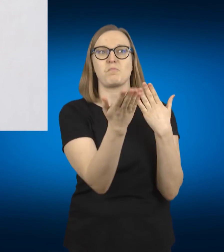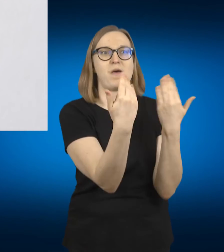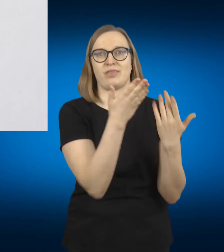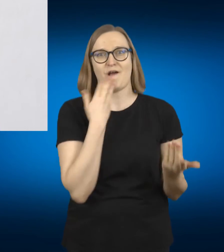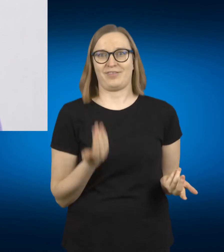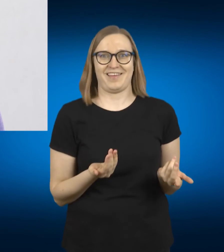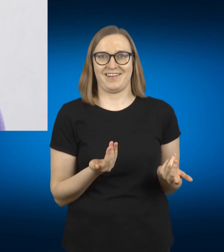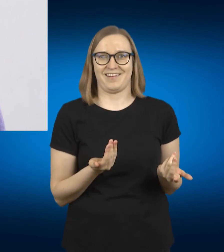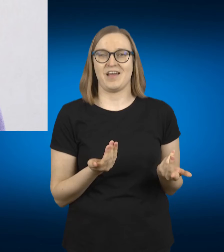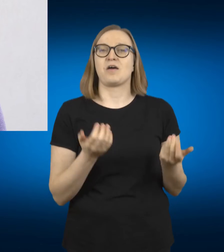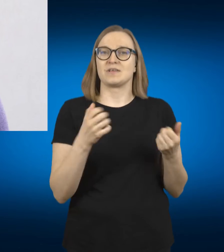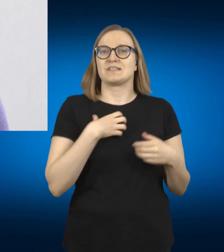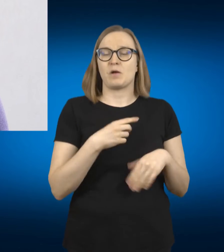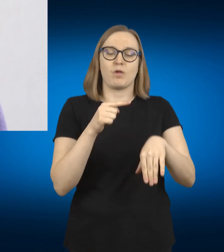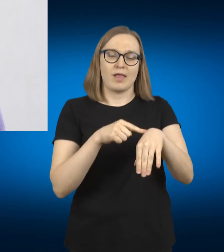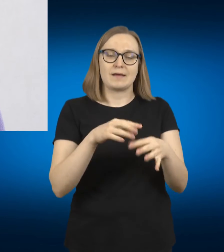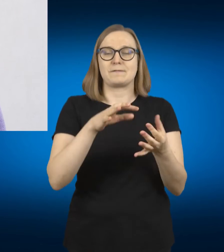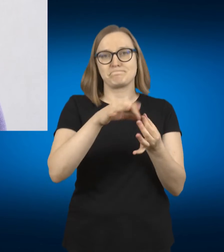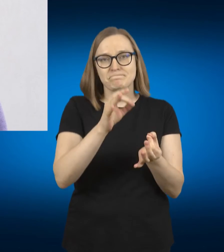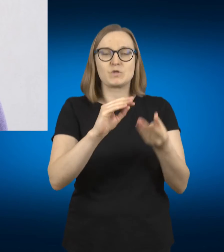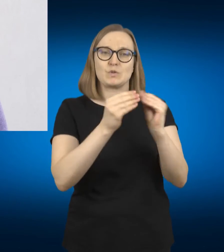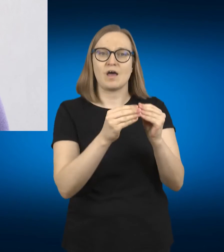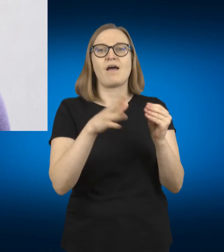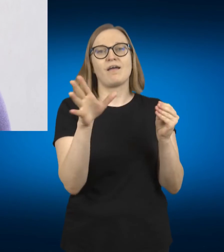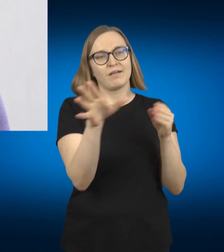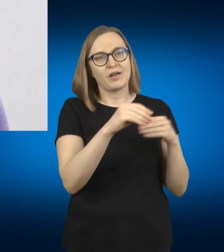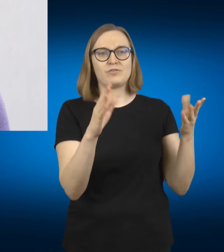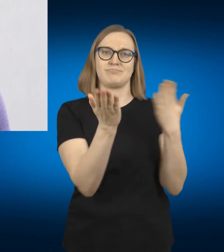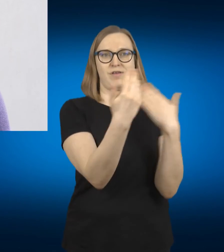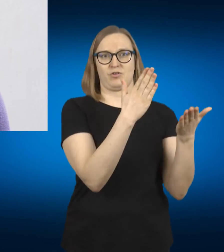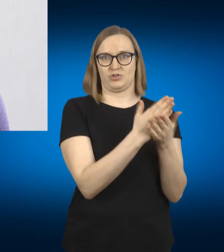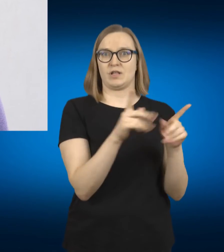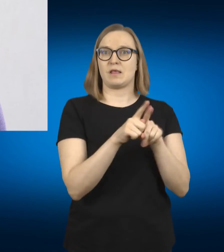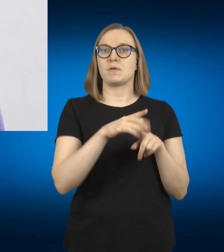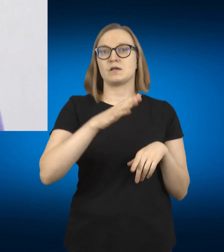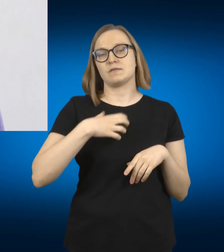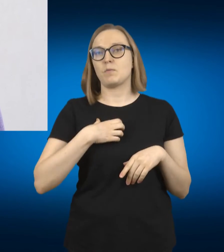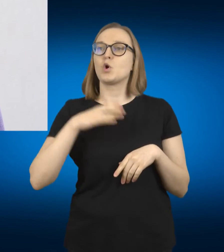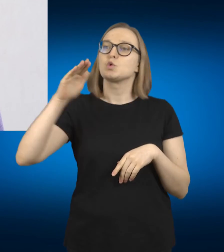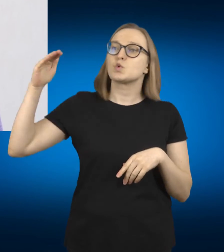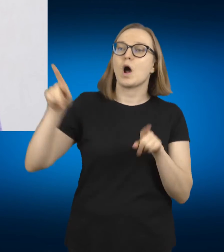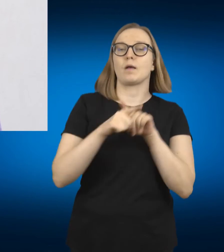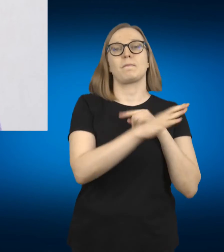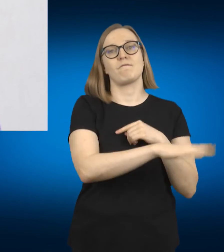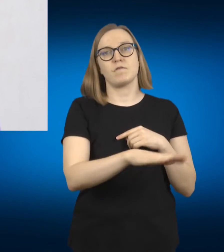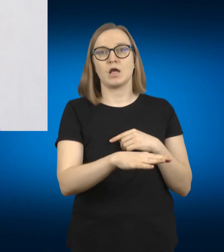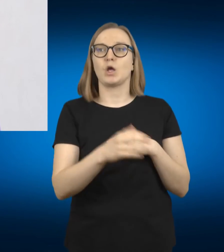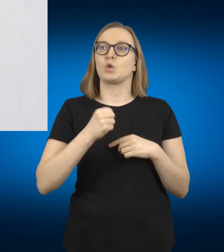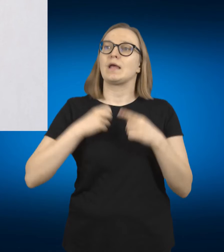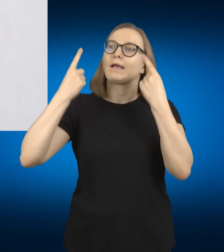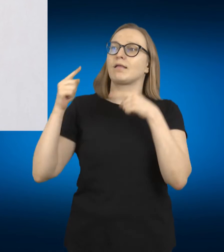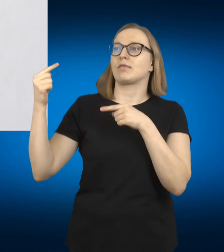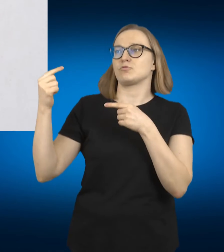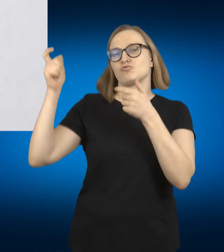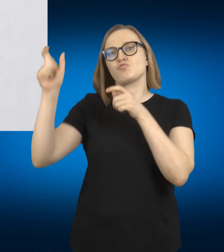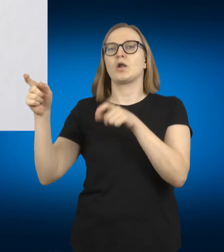Tai labai svarbu, kad rastumėt bendravimo laiką kartu visi ir taip pat kiekvienas iš suaugus tiek vaikas su tai žmonėm, su kuriais galit pabendrauti per